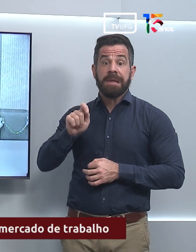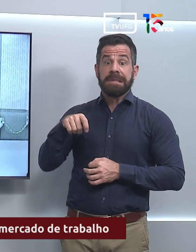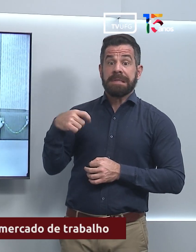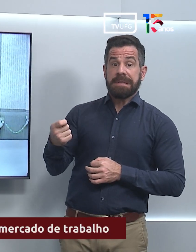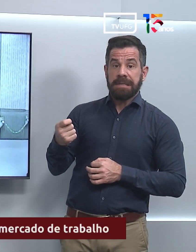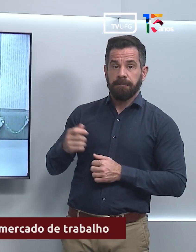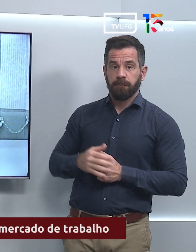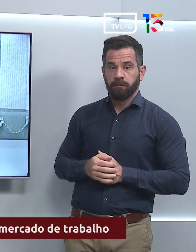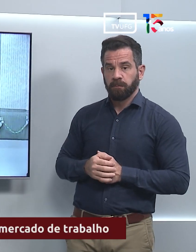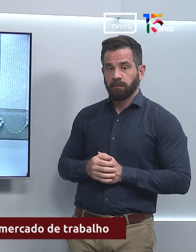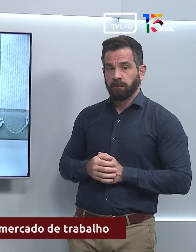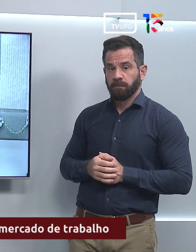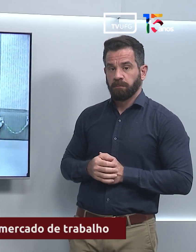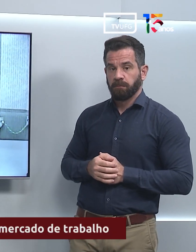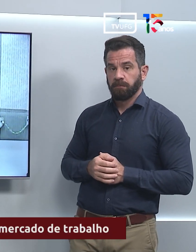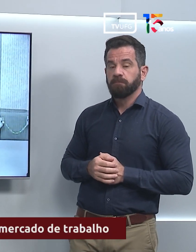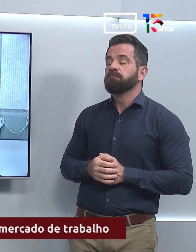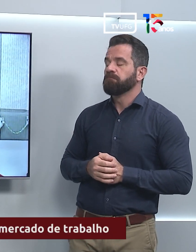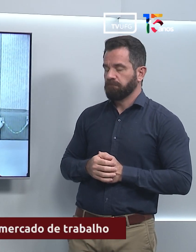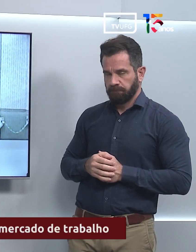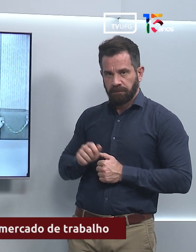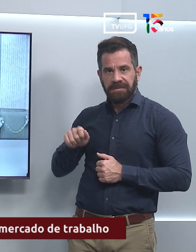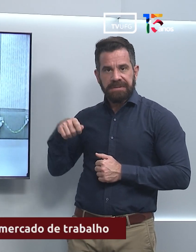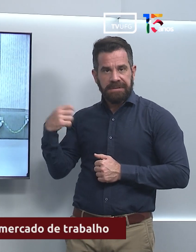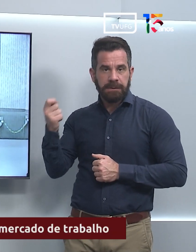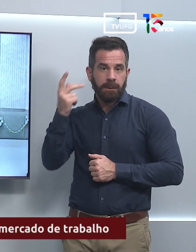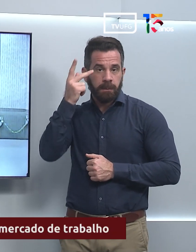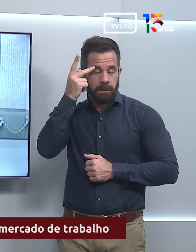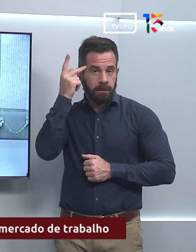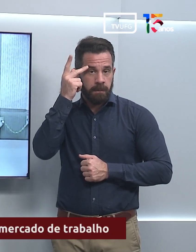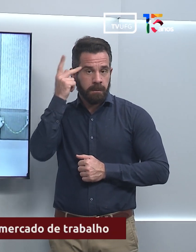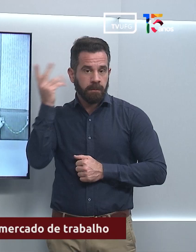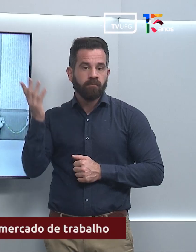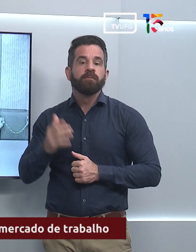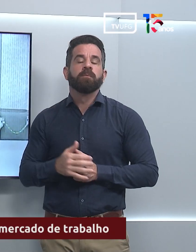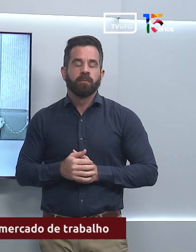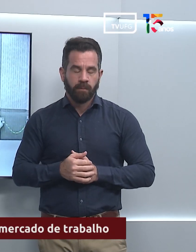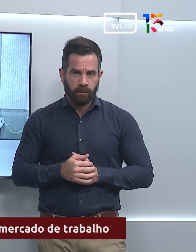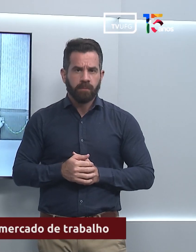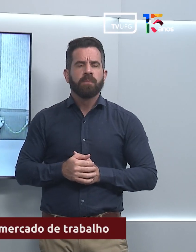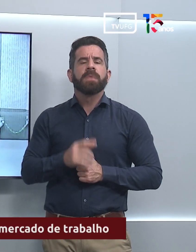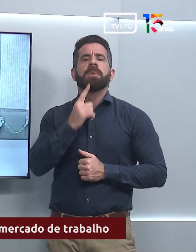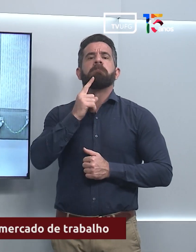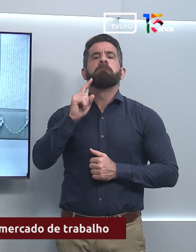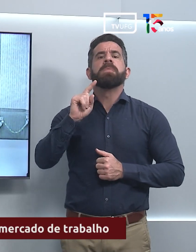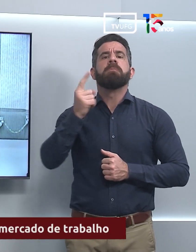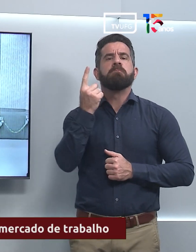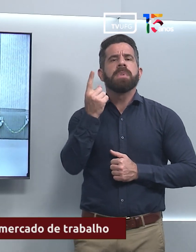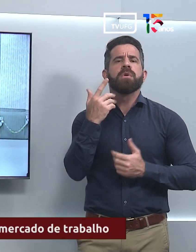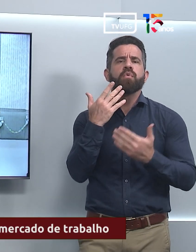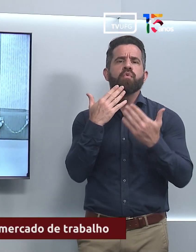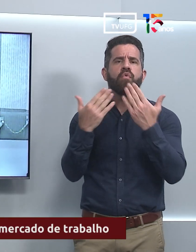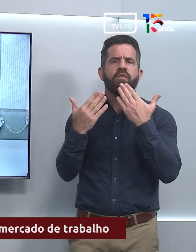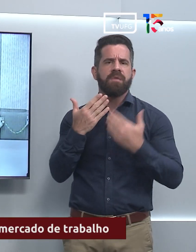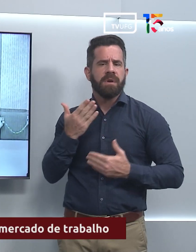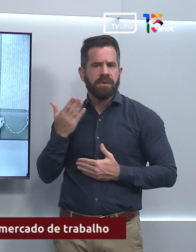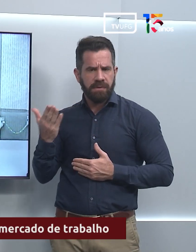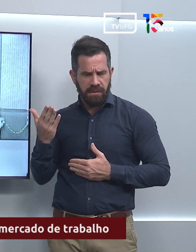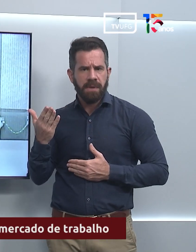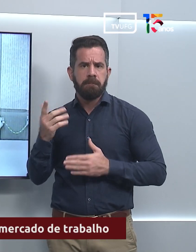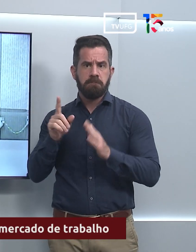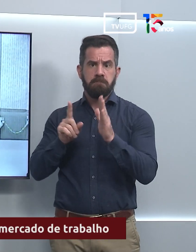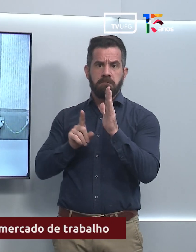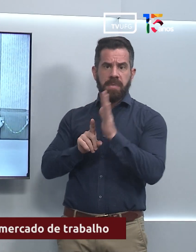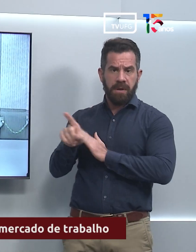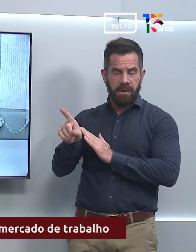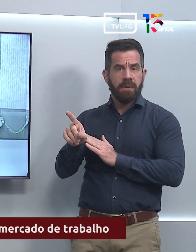libras é assim. Bom, Hugo, para a gente começar essa conversa, queria que você falasse sobre esses